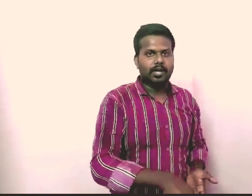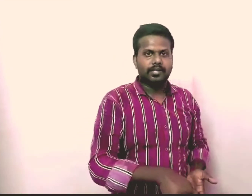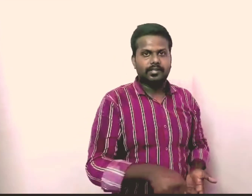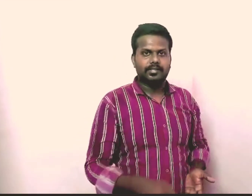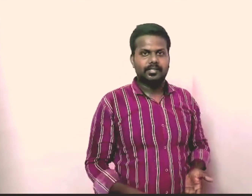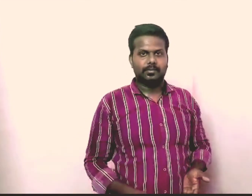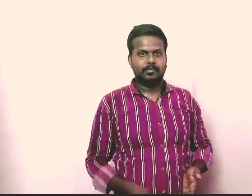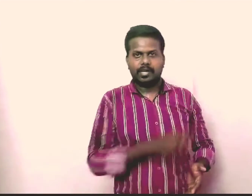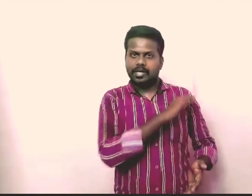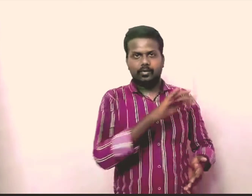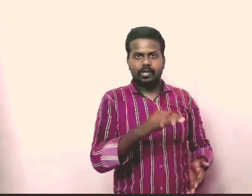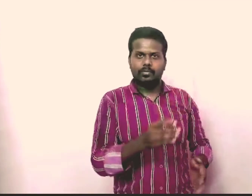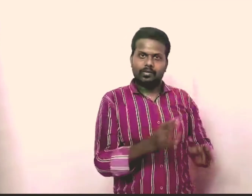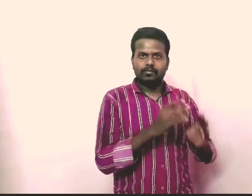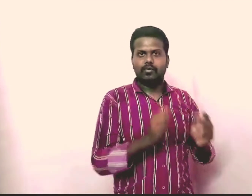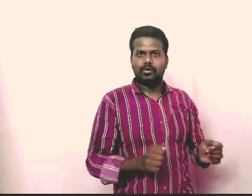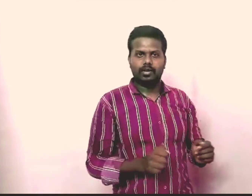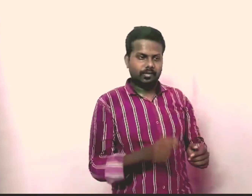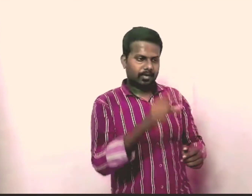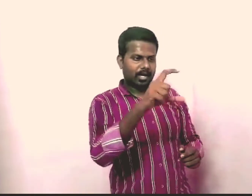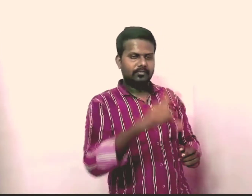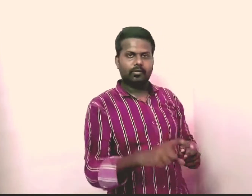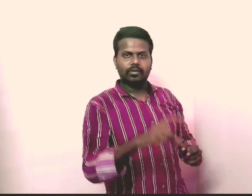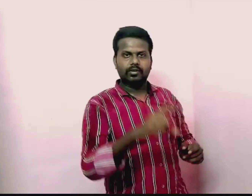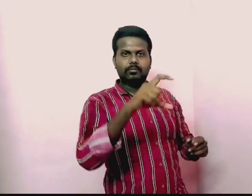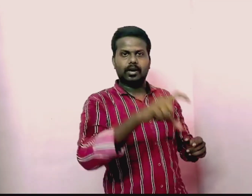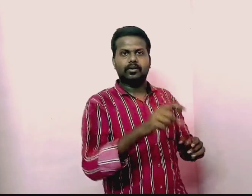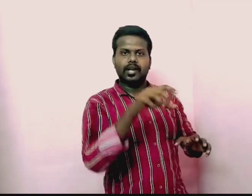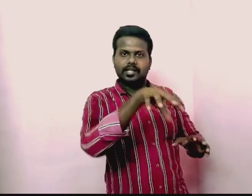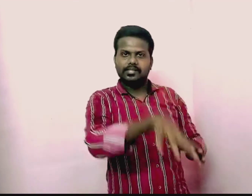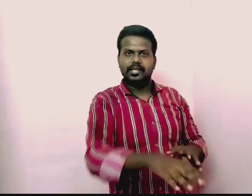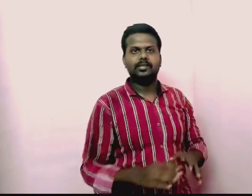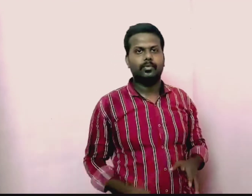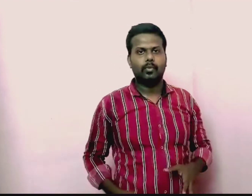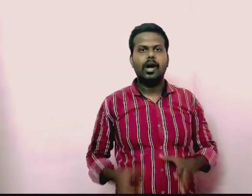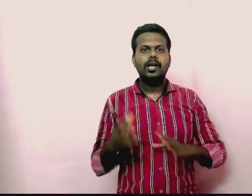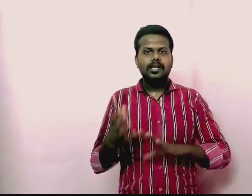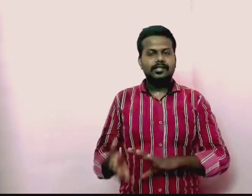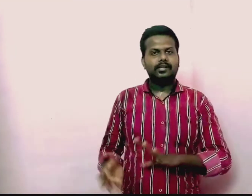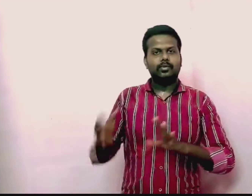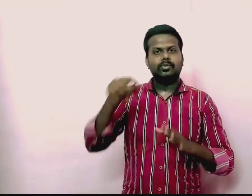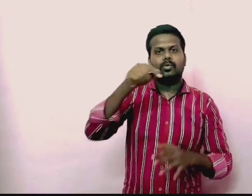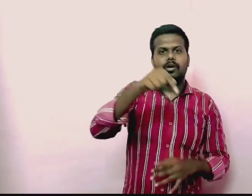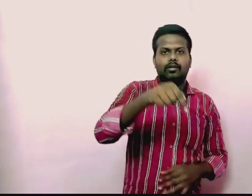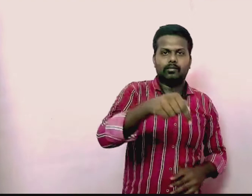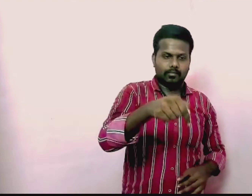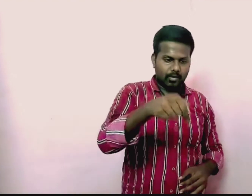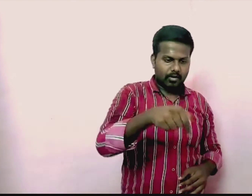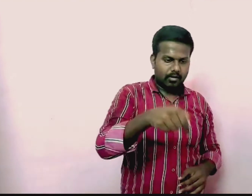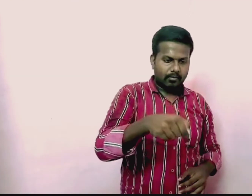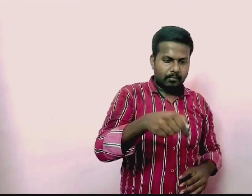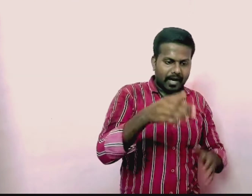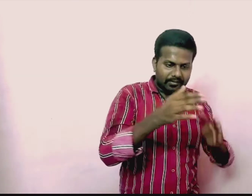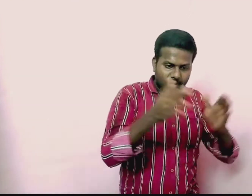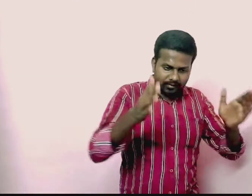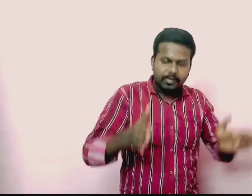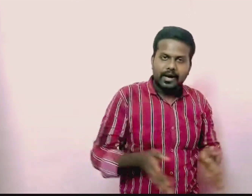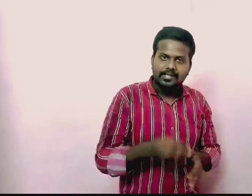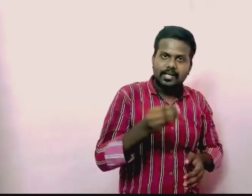பணம் இருந்துச்சு அப்படிமா. ஏன்னா கொரியர் போட்டவன் போட்டோல நமக்கு ஐபோனு பணம் எல்லாத்தையும் சேர்த்து போடுவான். சேர்த்து போடும்போது அந்த உனக்கு வந்து பார்சல்ல